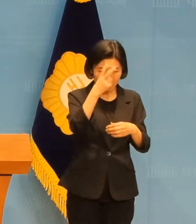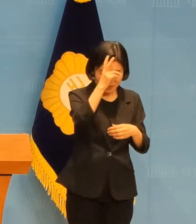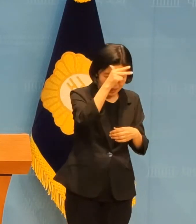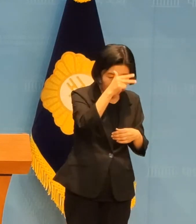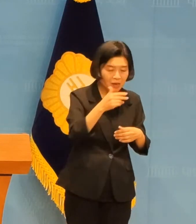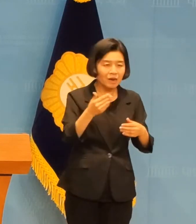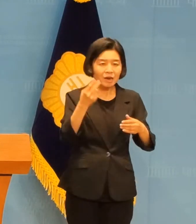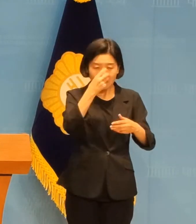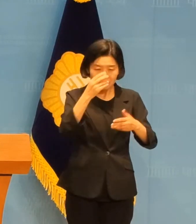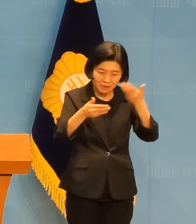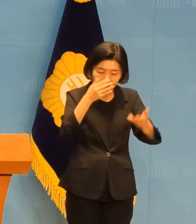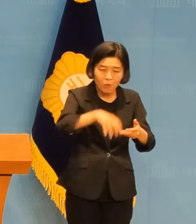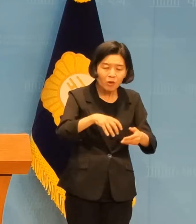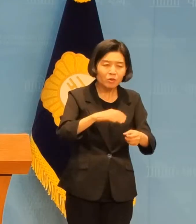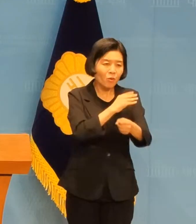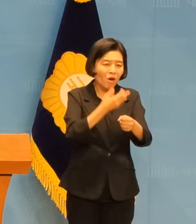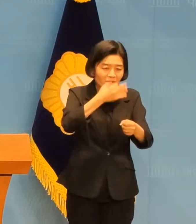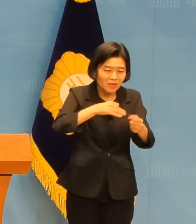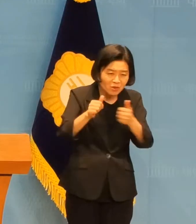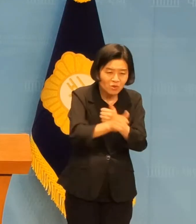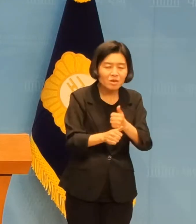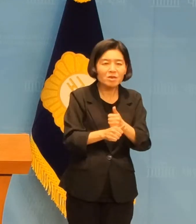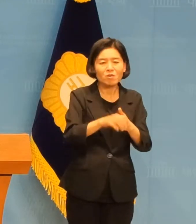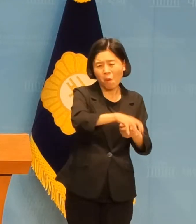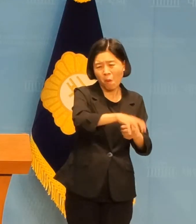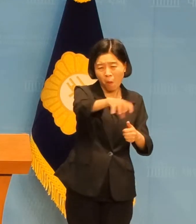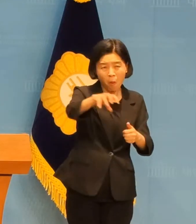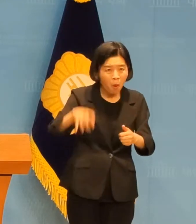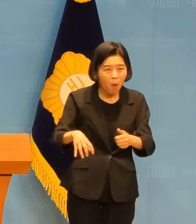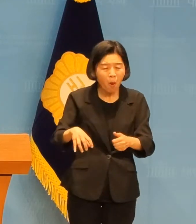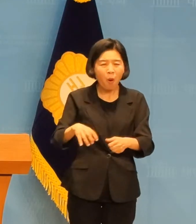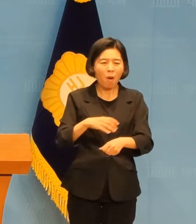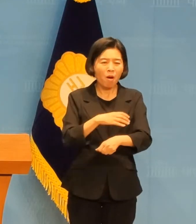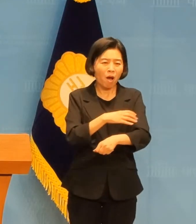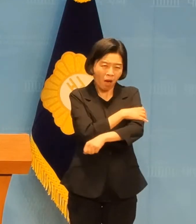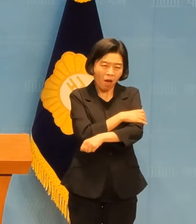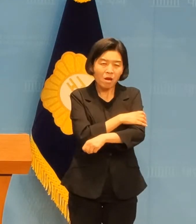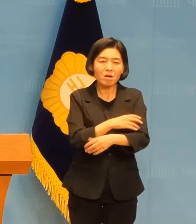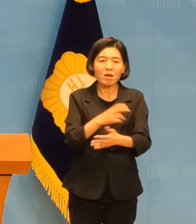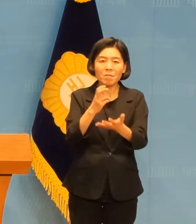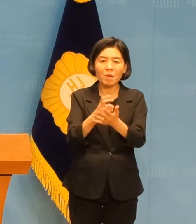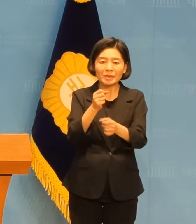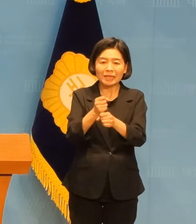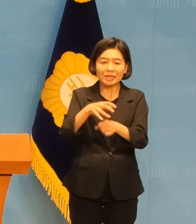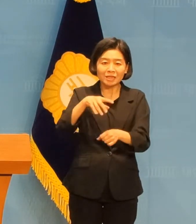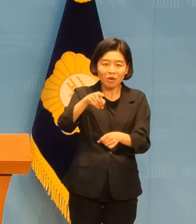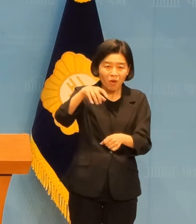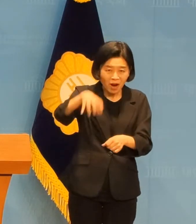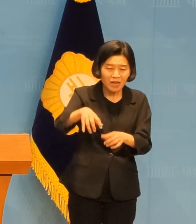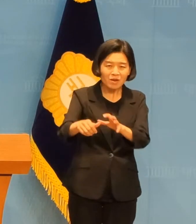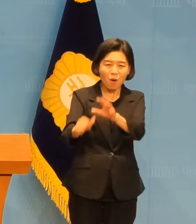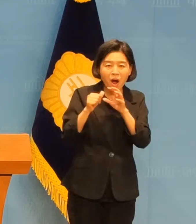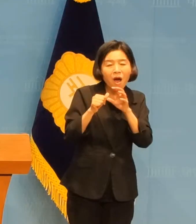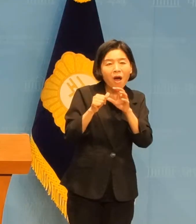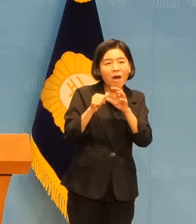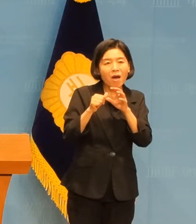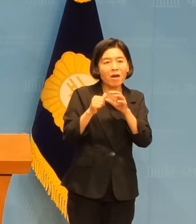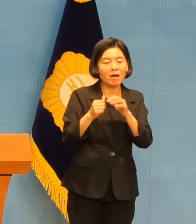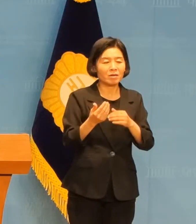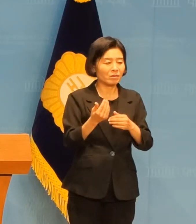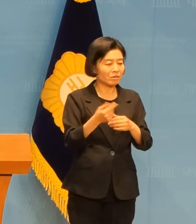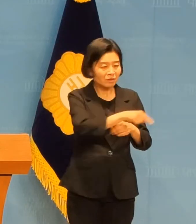감사원 또 권익위 등 권력기관에 이어서 법제처마저 동원해서 전 정권의 인사들을